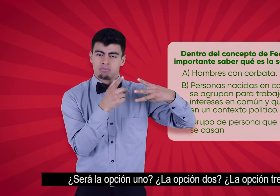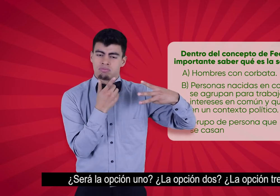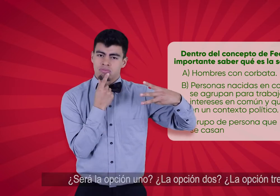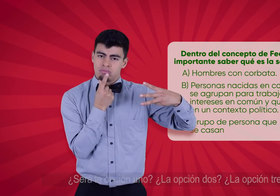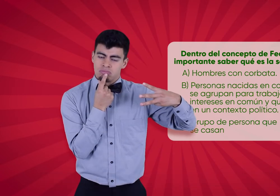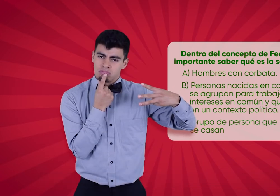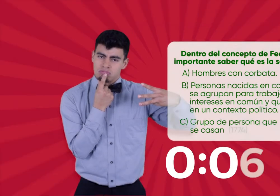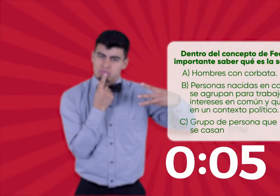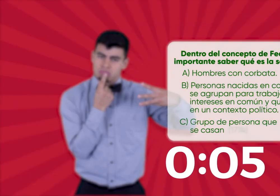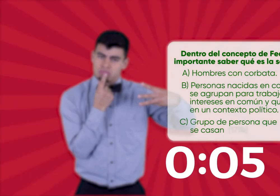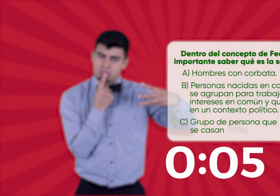3?